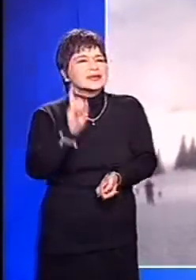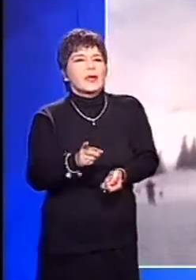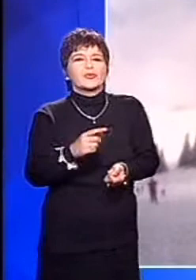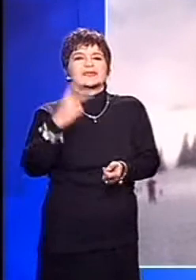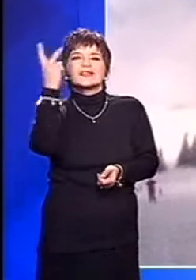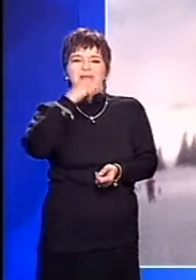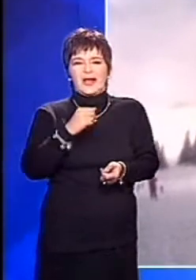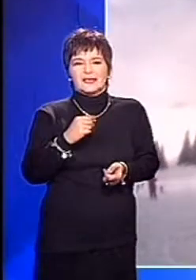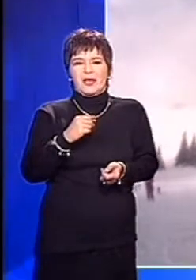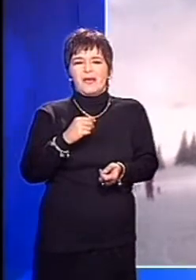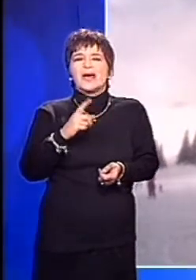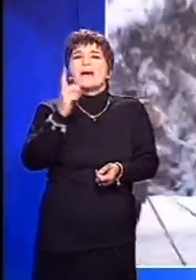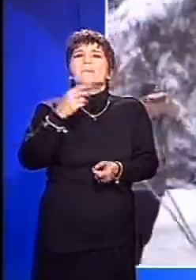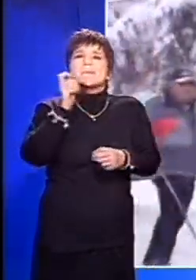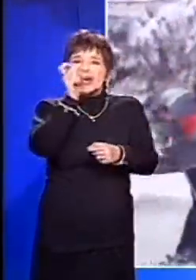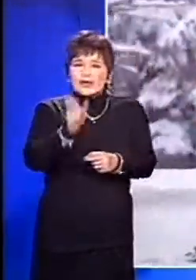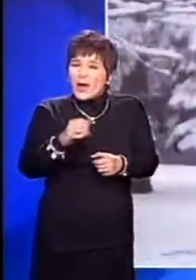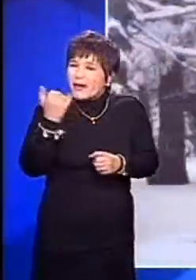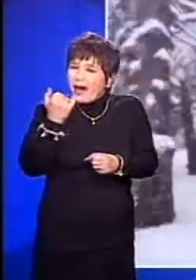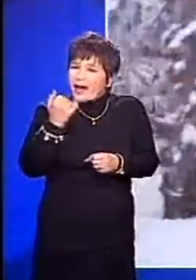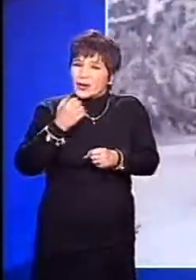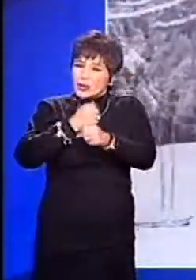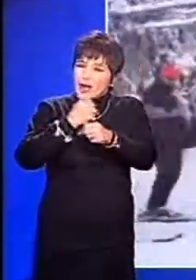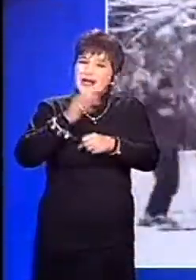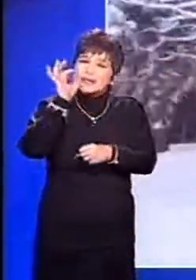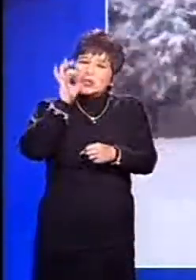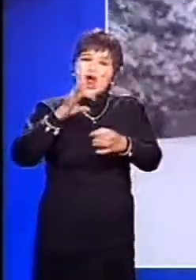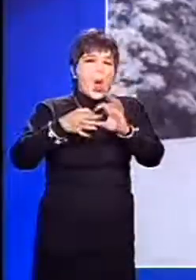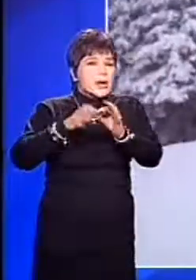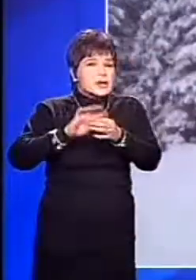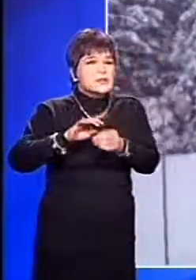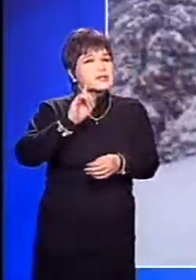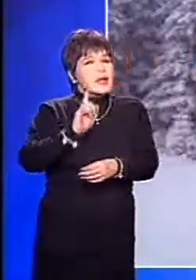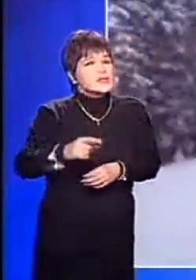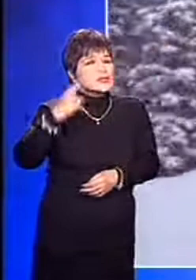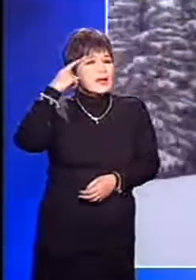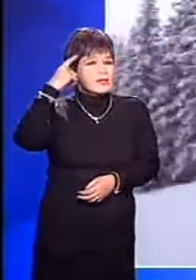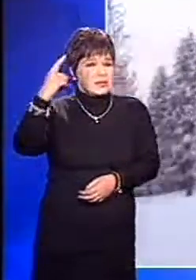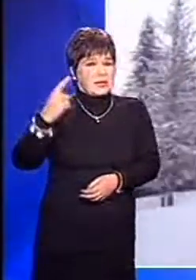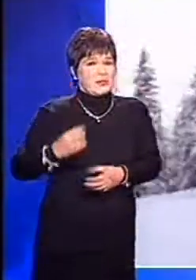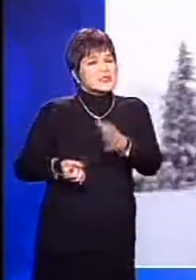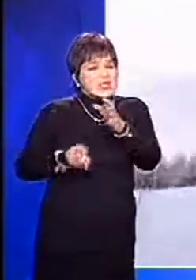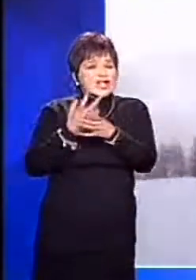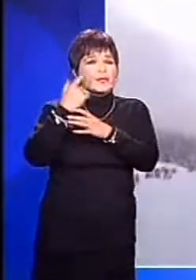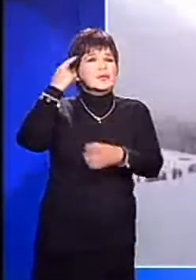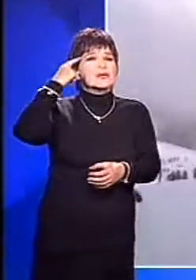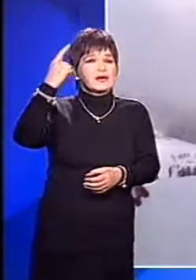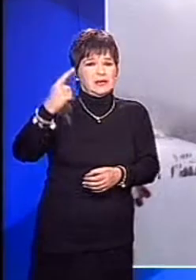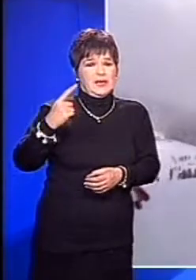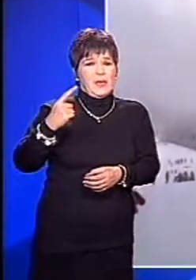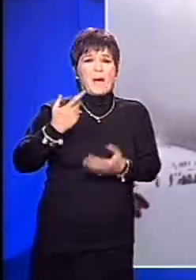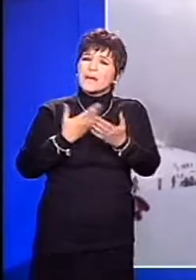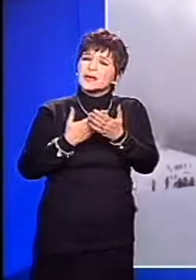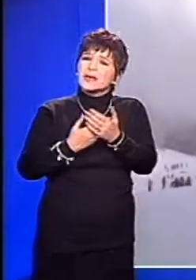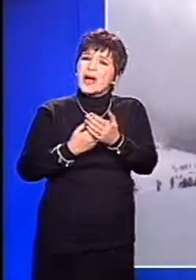ceea ce fac cidra Special Olympics sunt printre noi, trebuie ajutat și ar trebui să ne dea de înțeles că trebuie înțeleși și sunt printre noi,